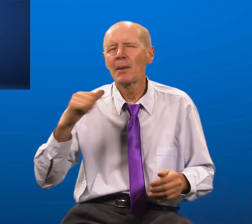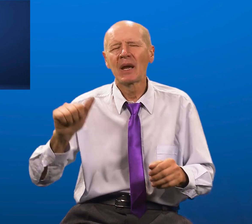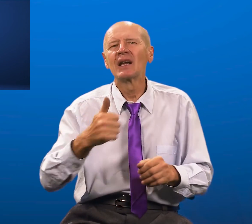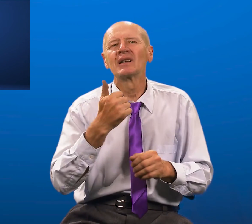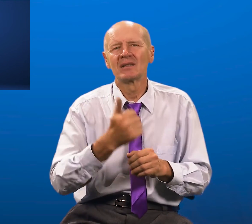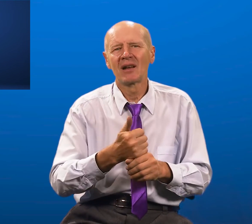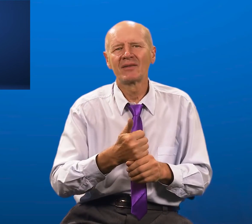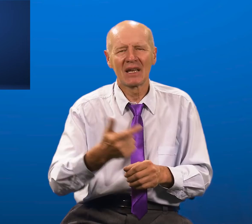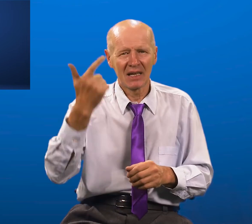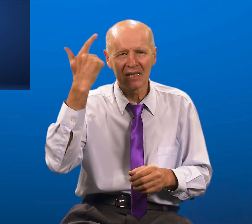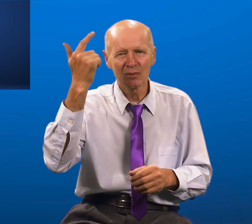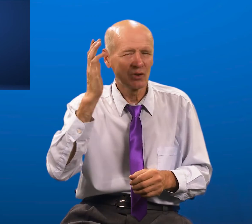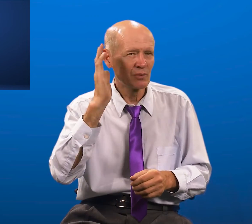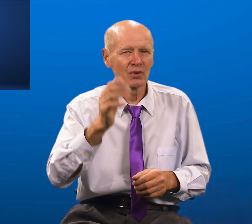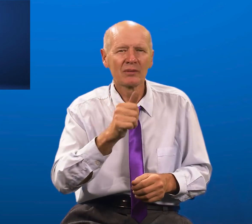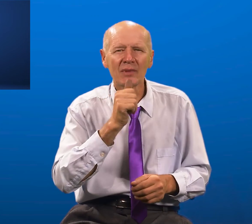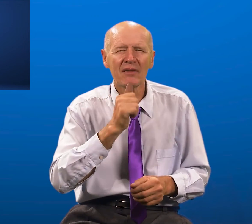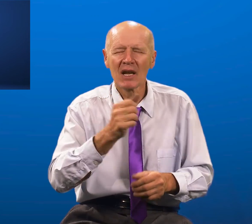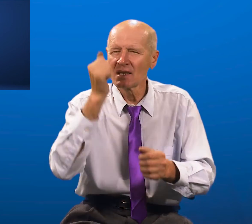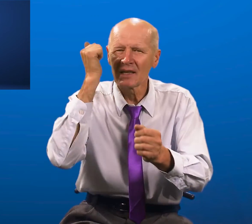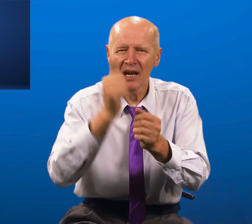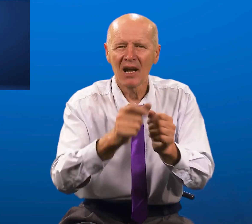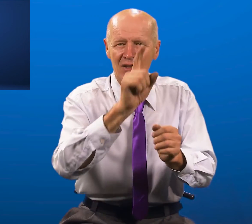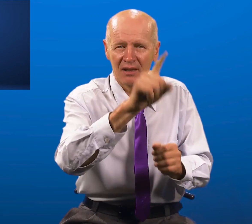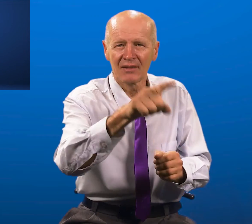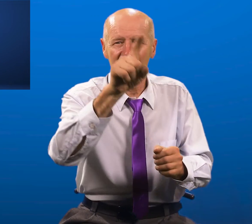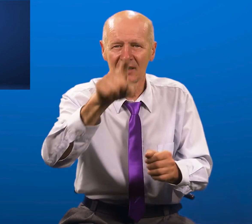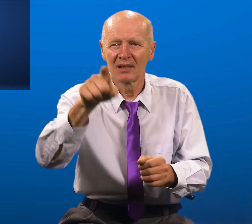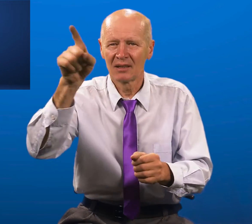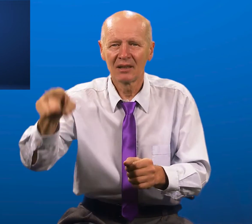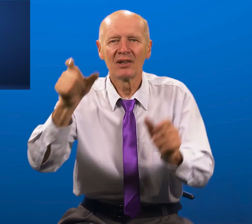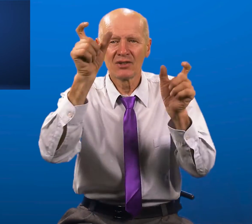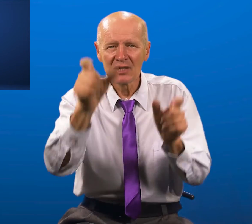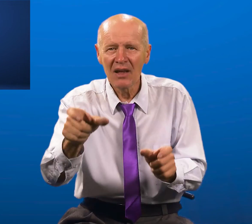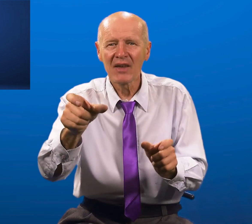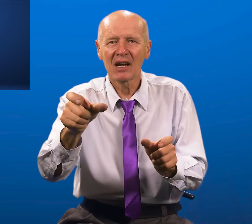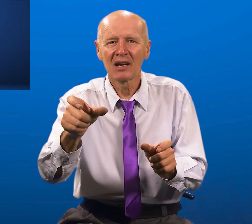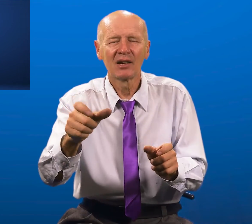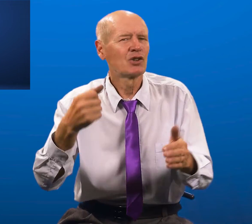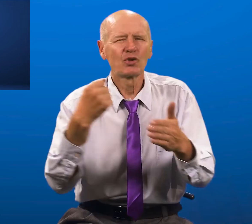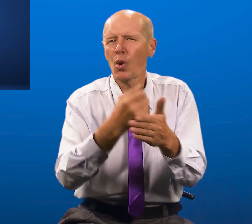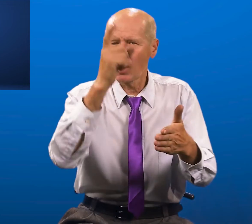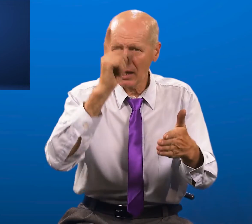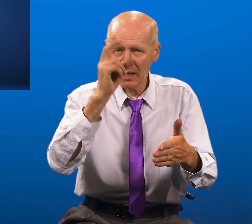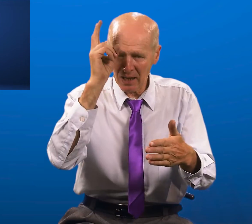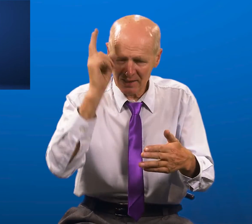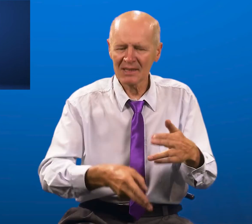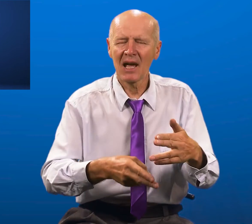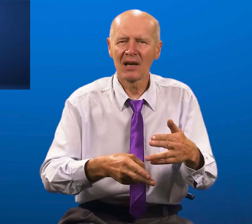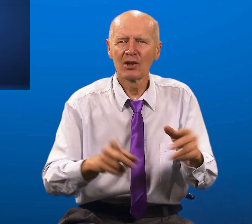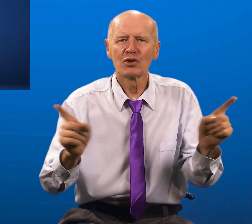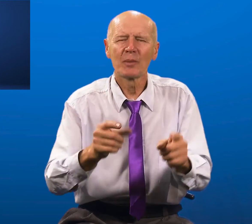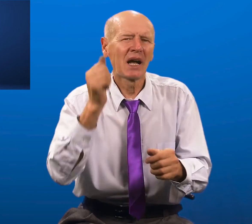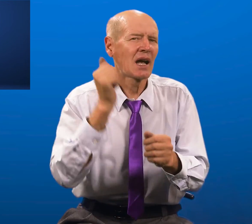что Господь будет проверять каждого человека до конца, чтобы каждый человек